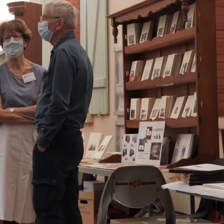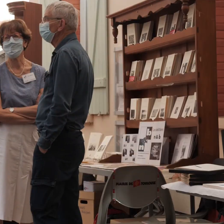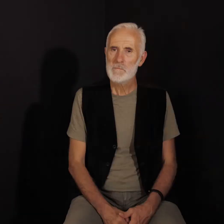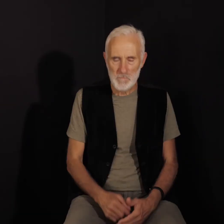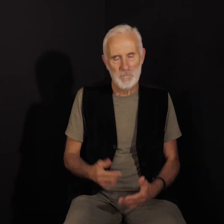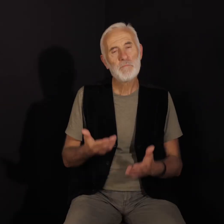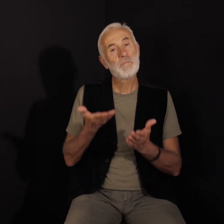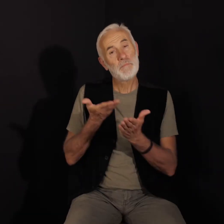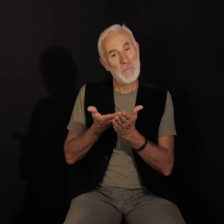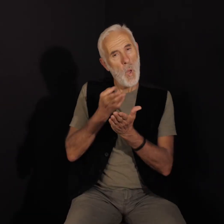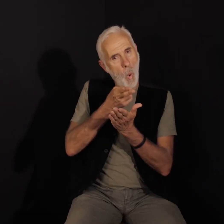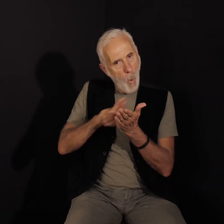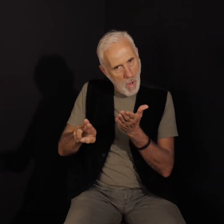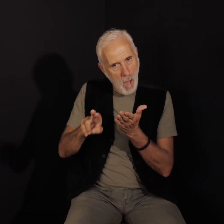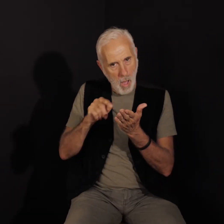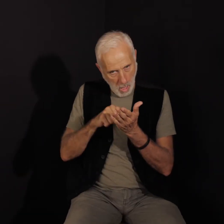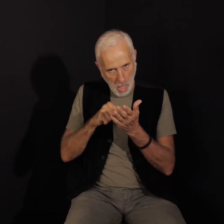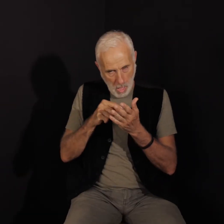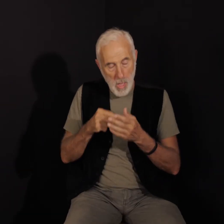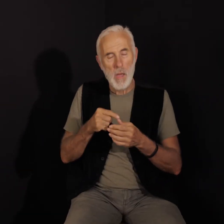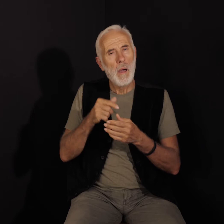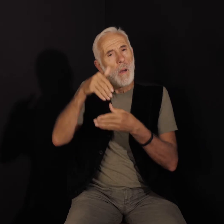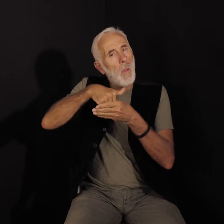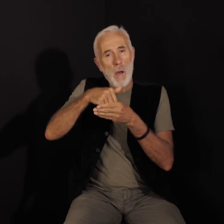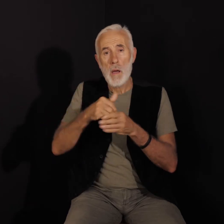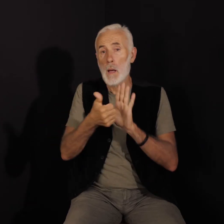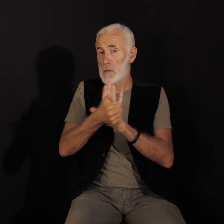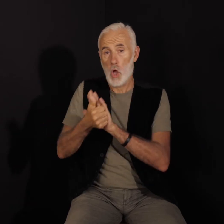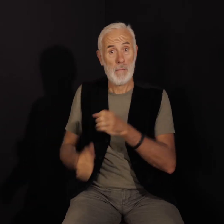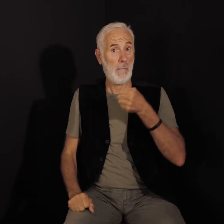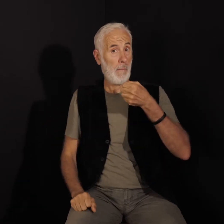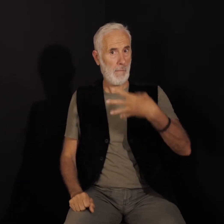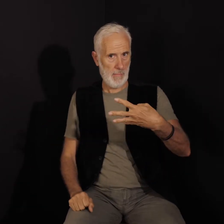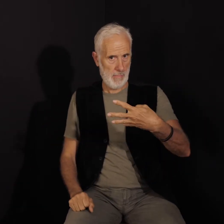Ce roman est construit autour de 4 personnages qui chacun